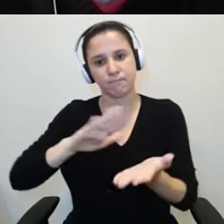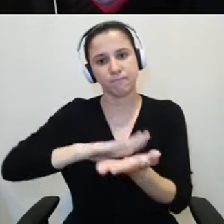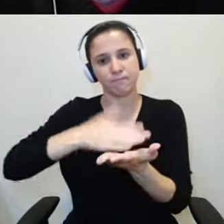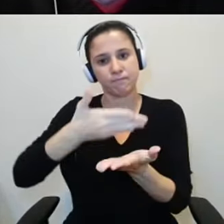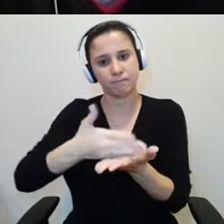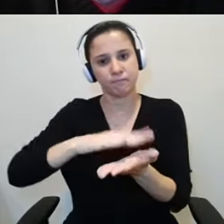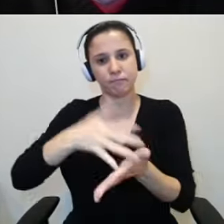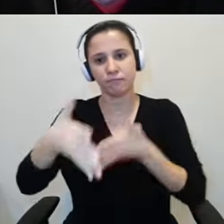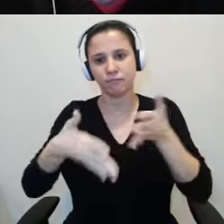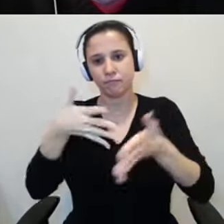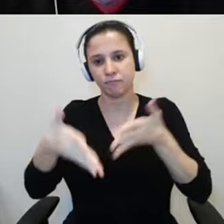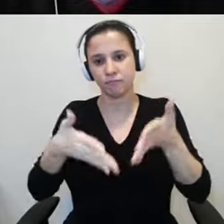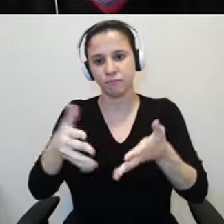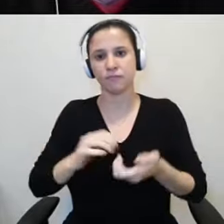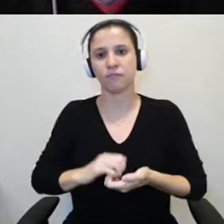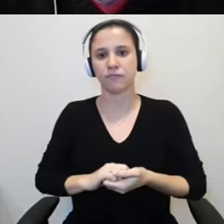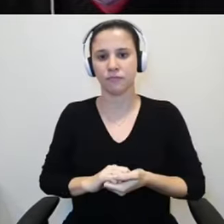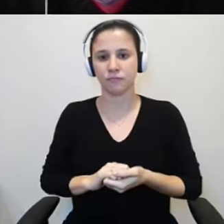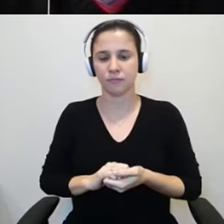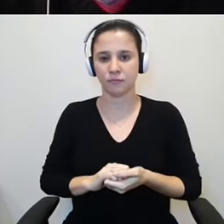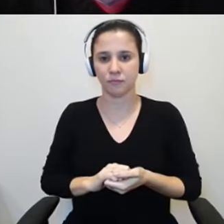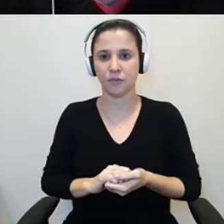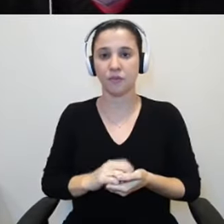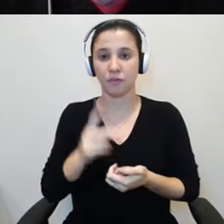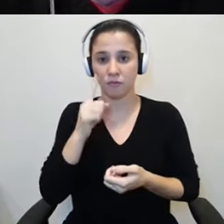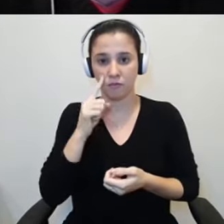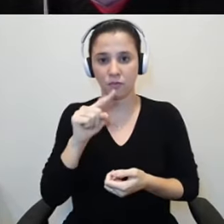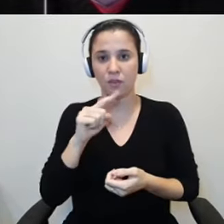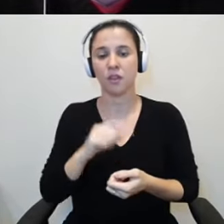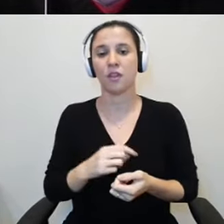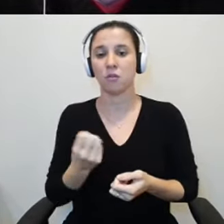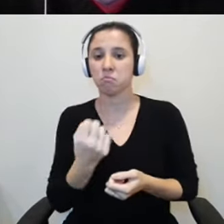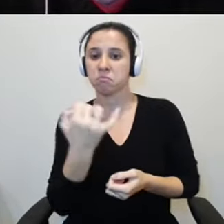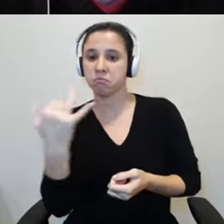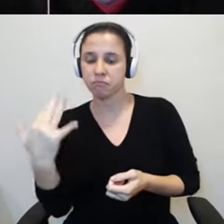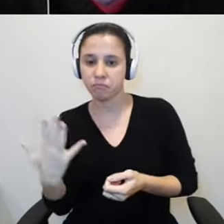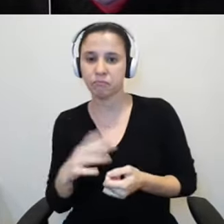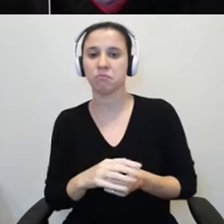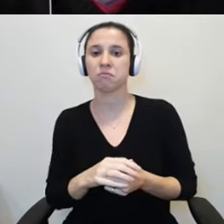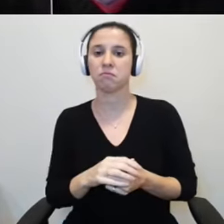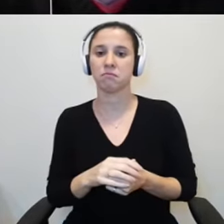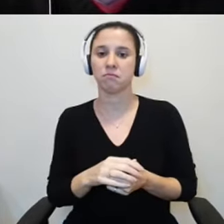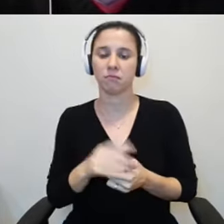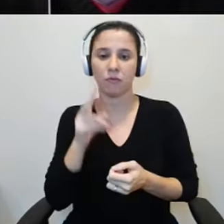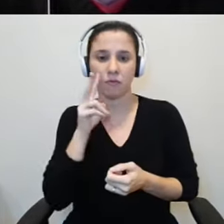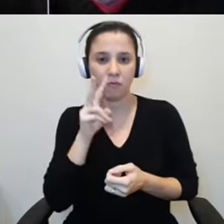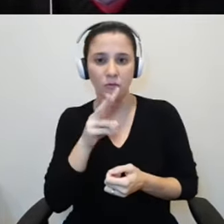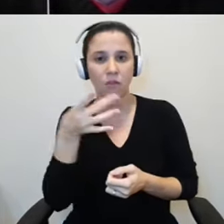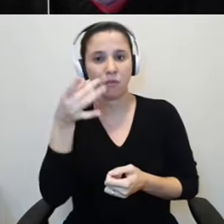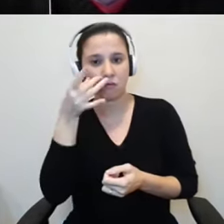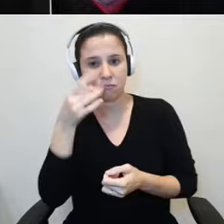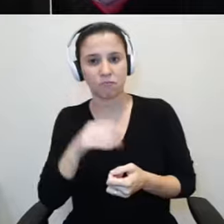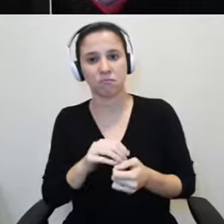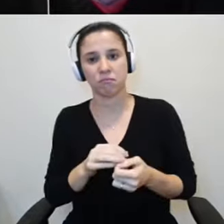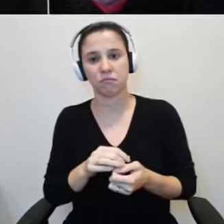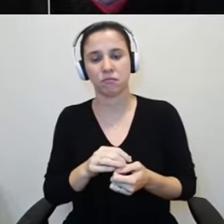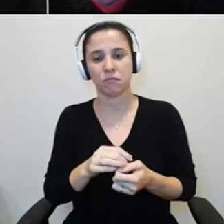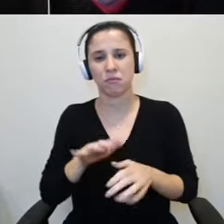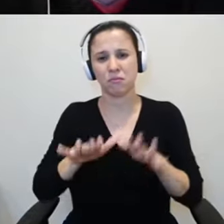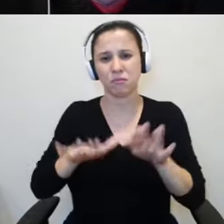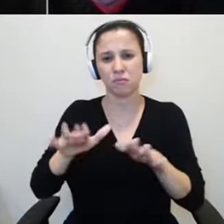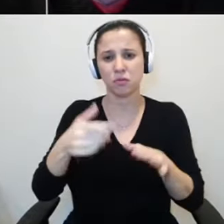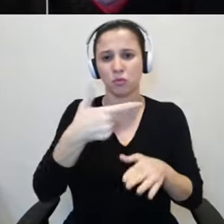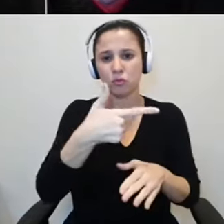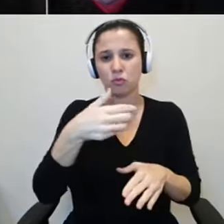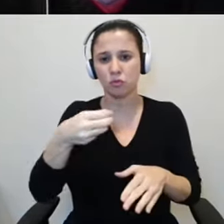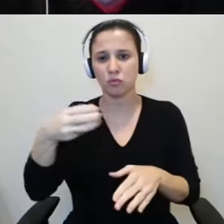Estamos aí com uma quantidade muito boa de pessoas já nos acompanhando, 200 pessoas, a gente já vai dar início, então, à nossa